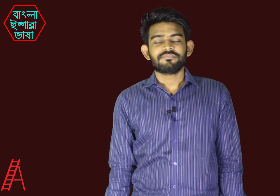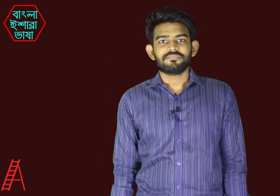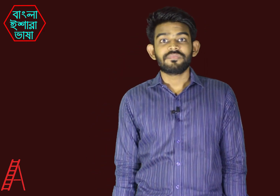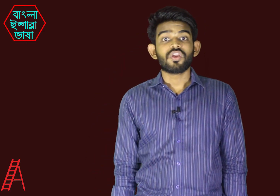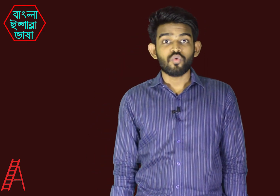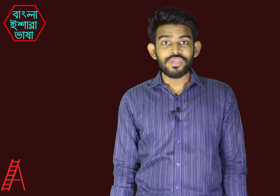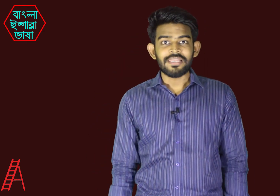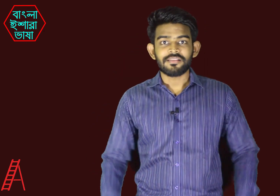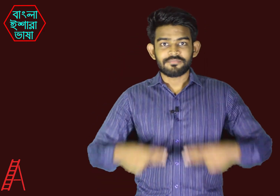উকিল,